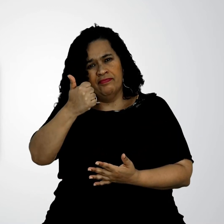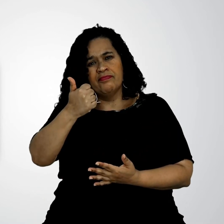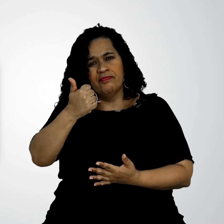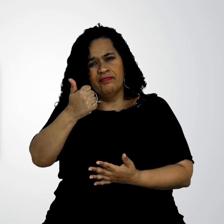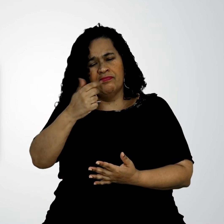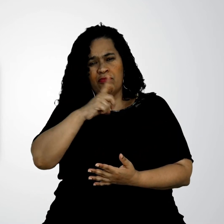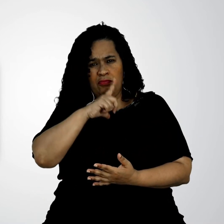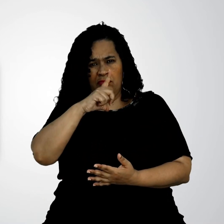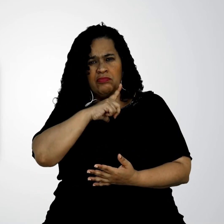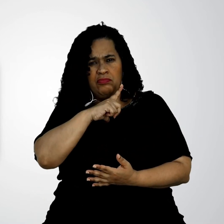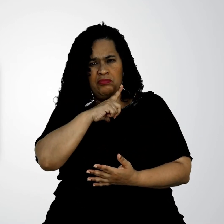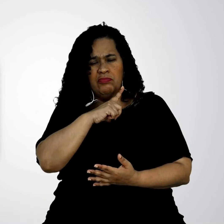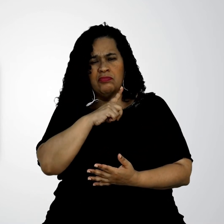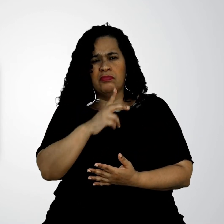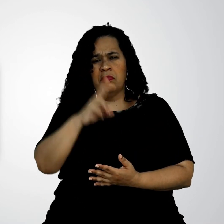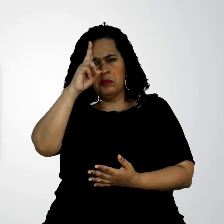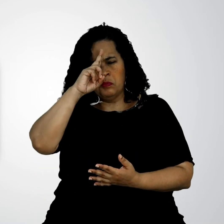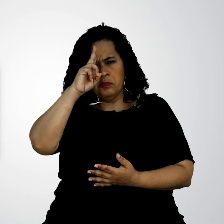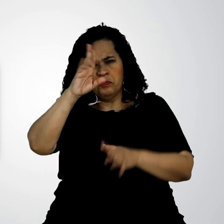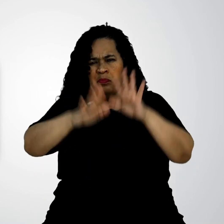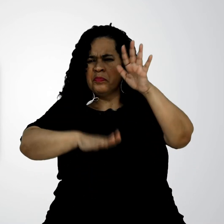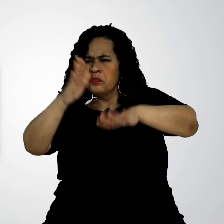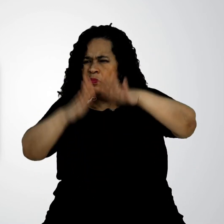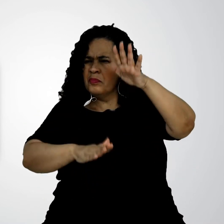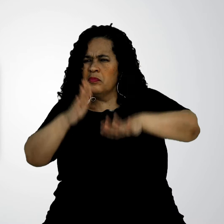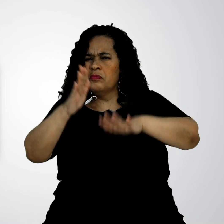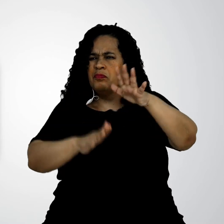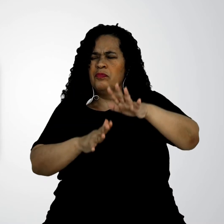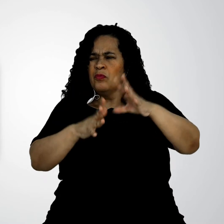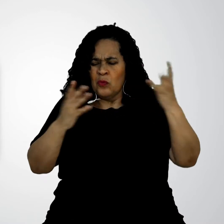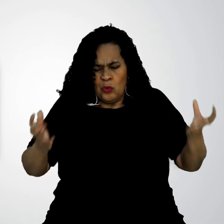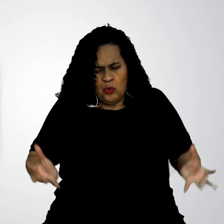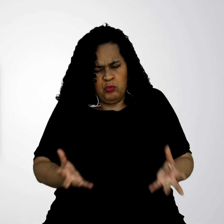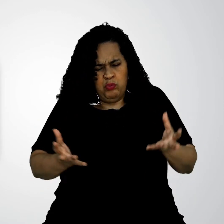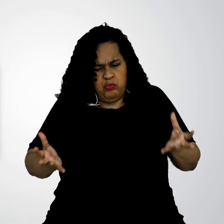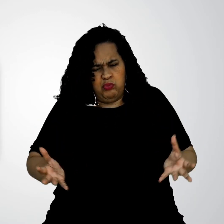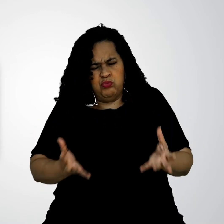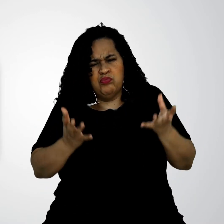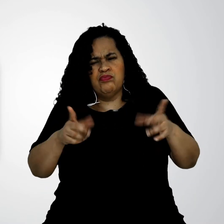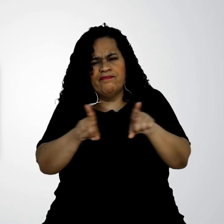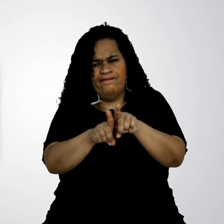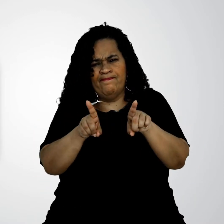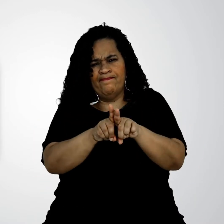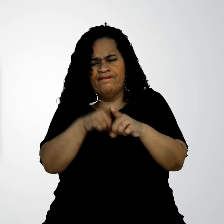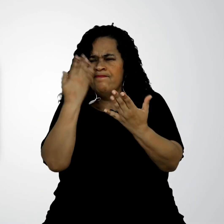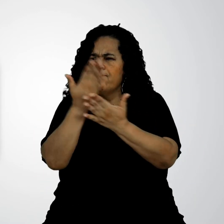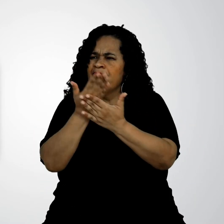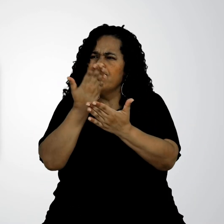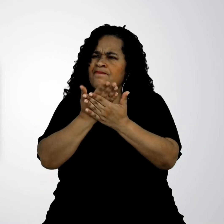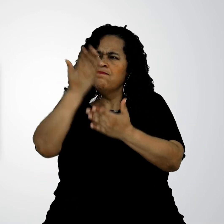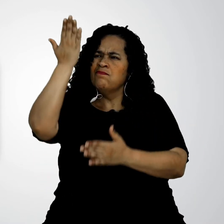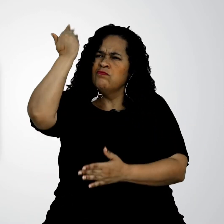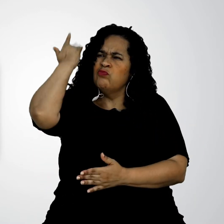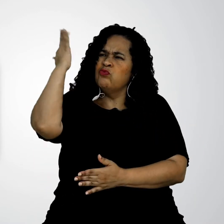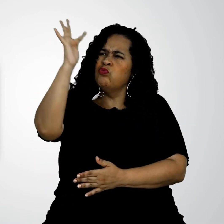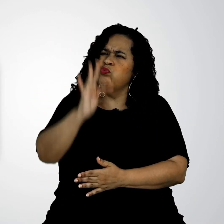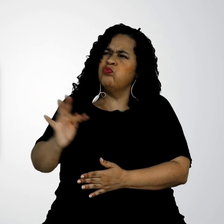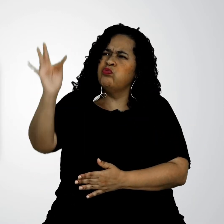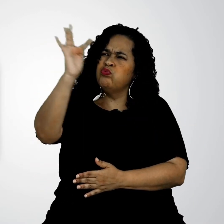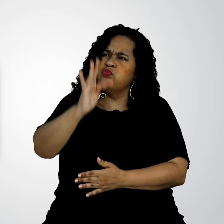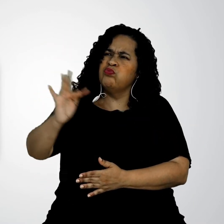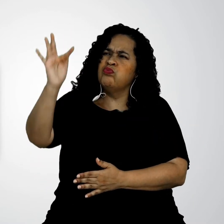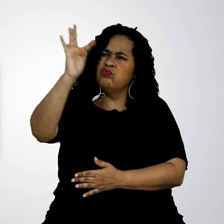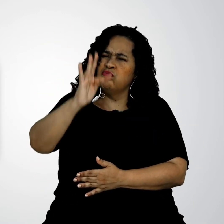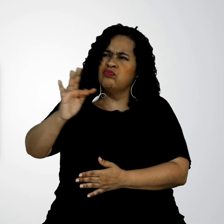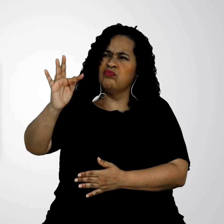um histórico que pode induzir sexualidade. Eu estudei, eu lembro quando a gente fazia a faculdade lá no Mackenzie, e